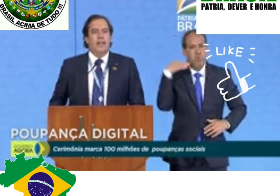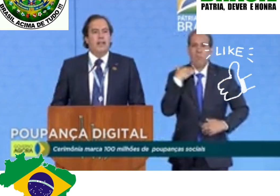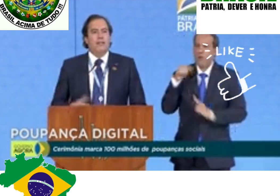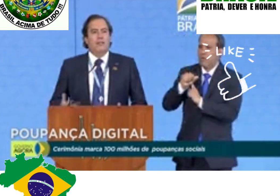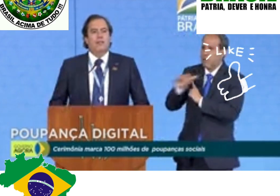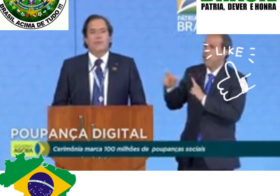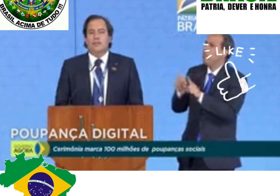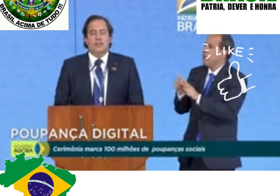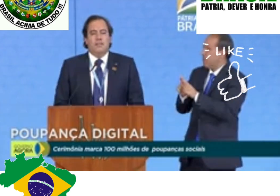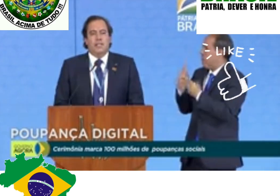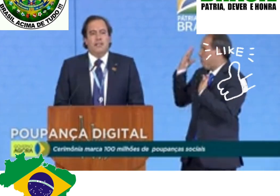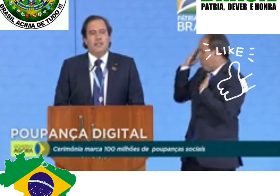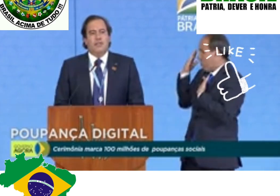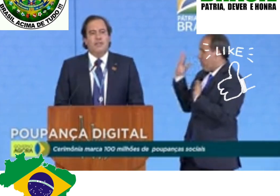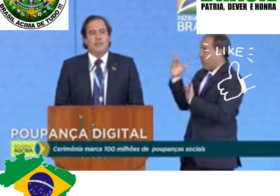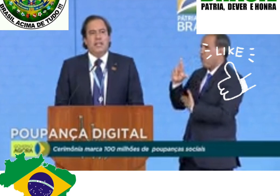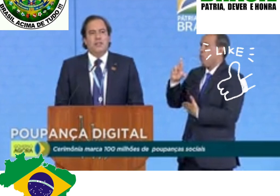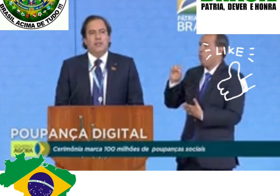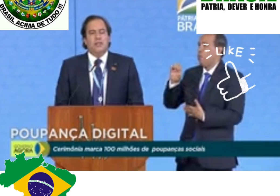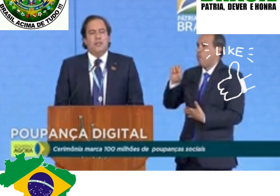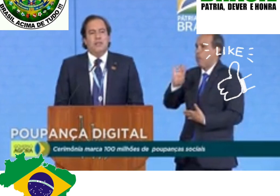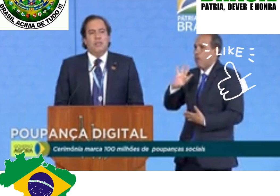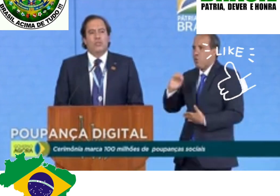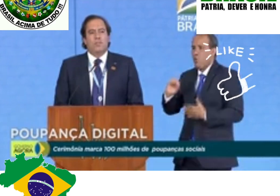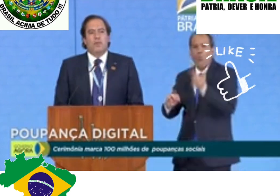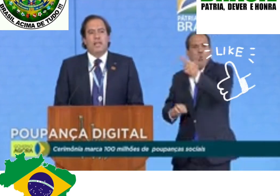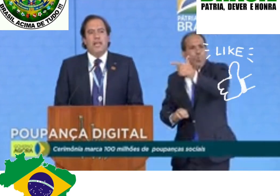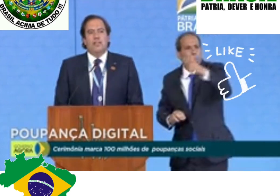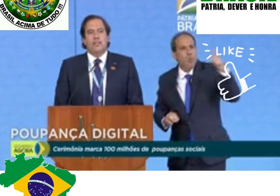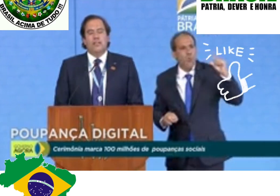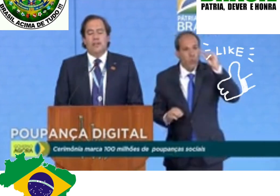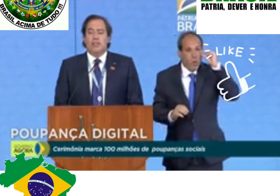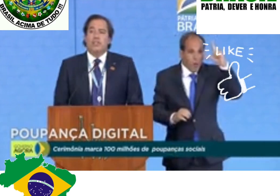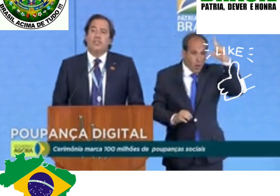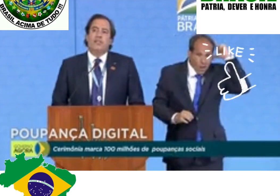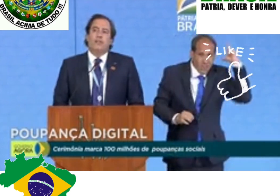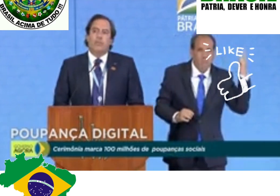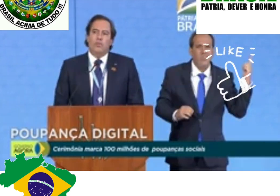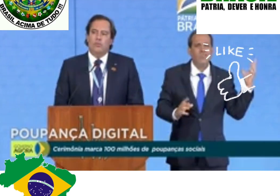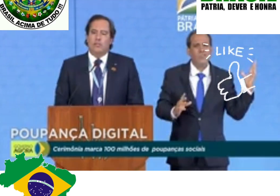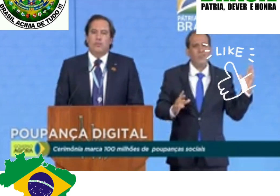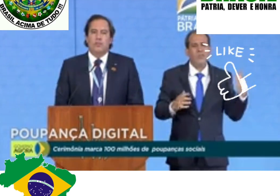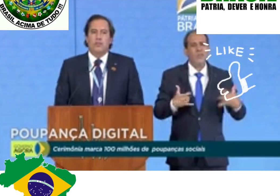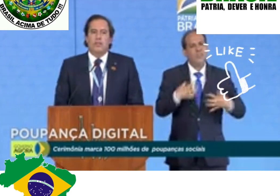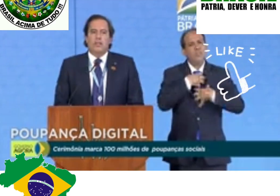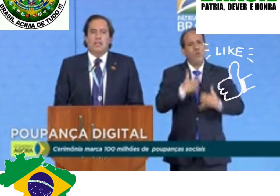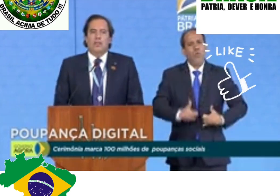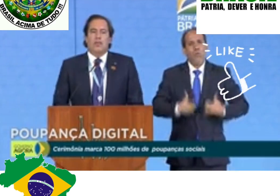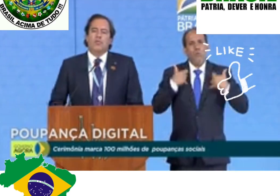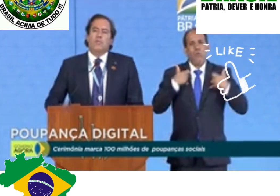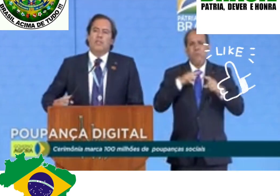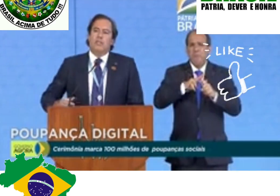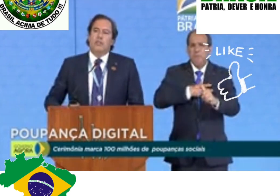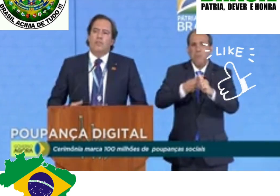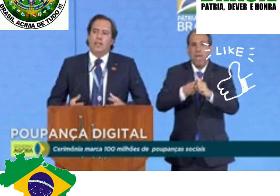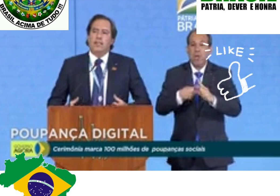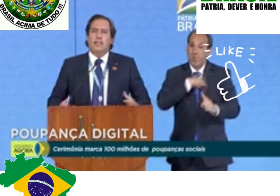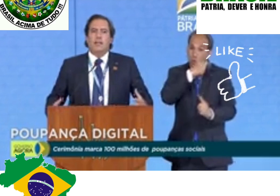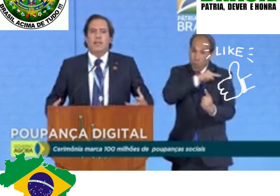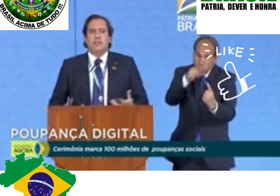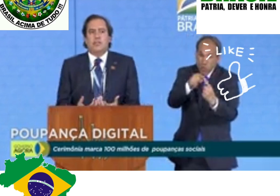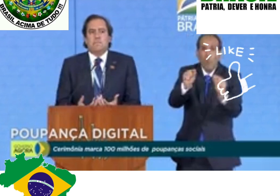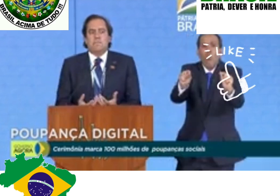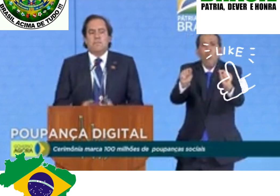Central, Roberto, presidente, obviamente, ministro Paulo Guedes. Eu acho que a gente tem que ter orgulho disso. E o nosso objetivo